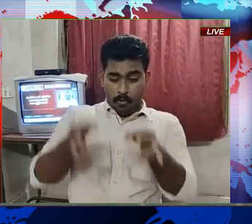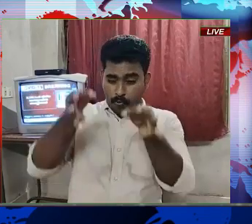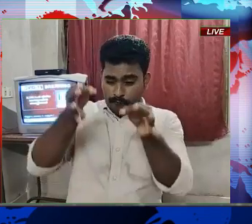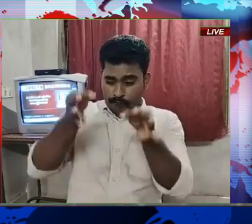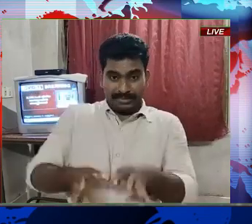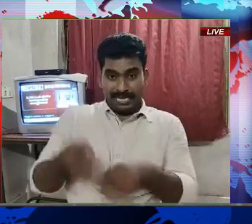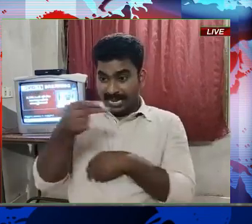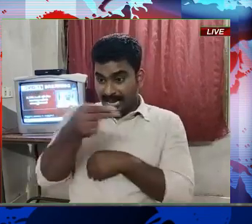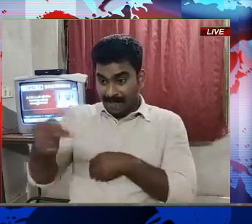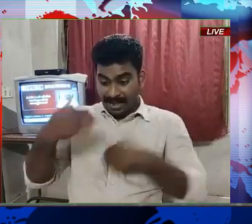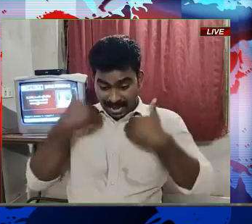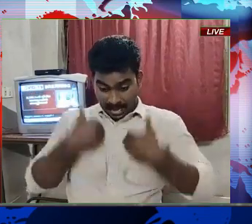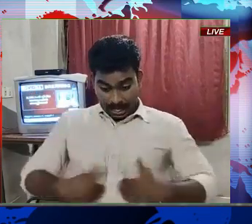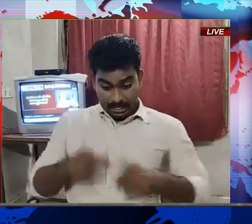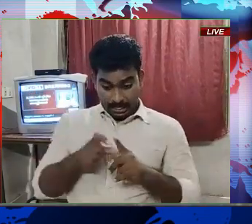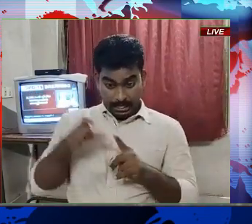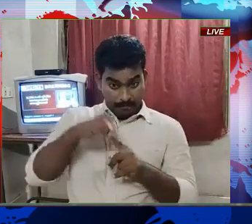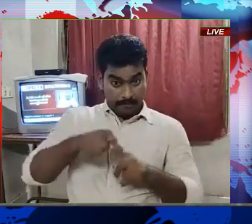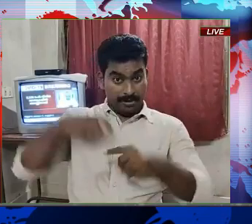പൂർണ്ണമായും ഭേദപ്പെട്ട്